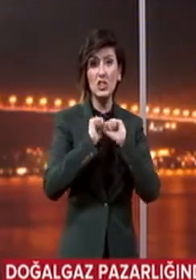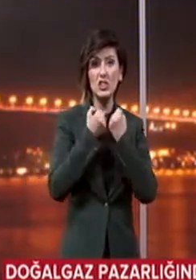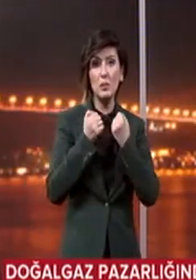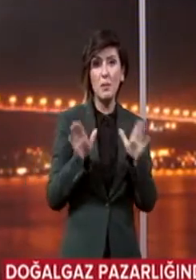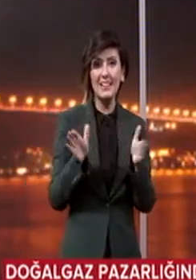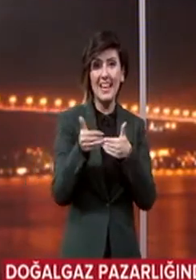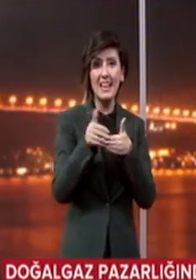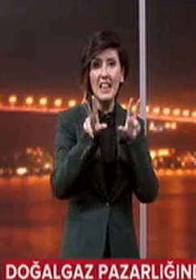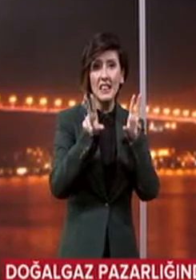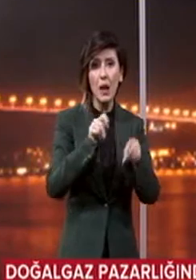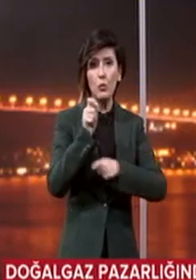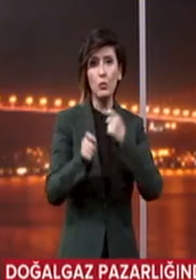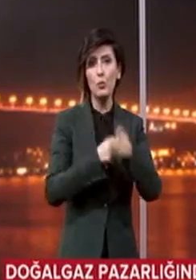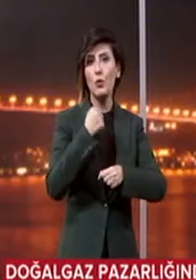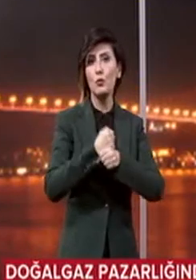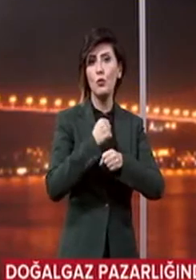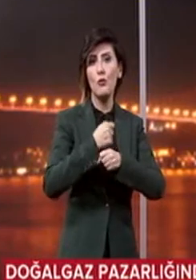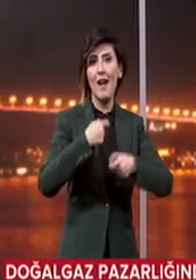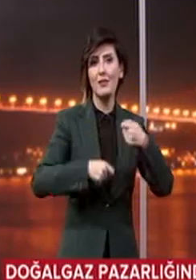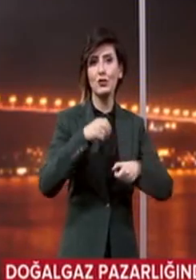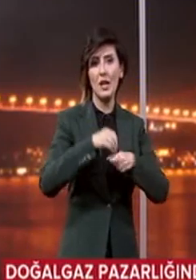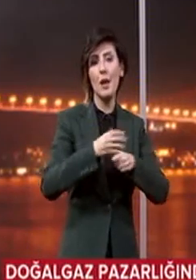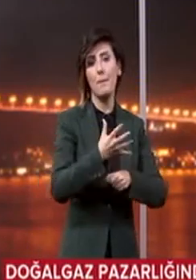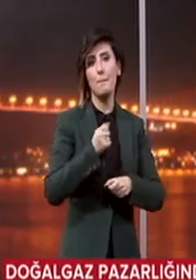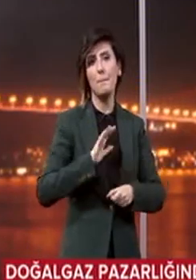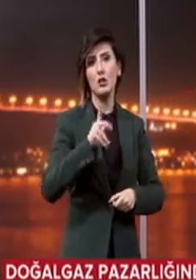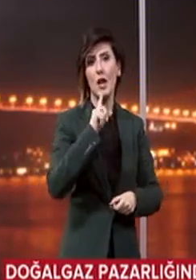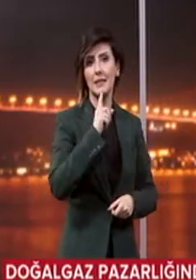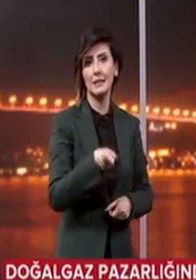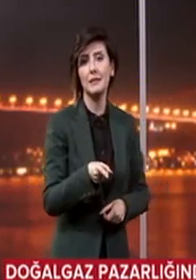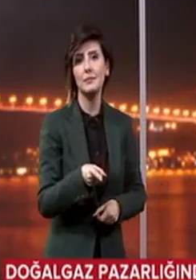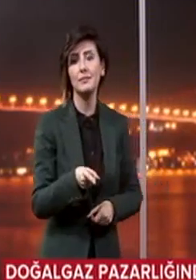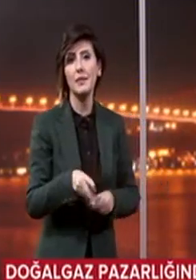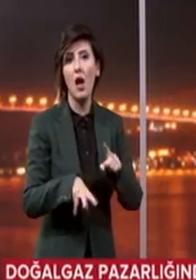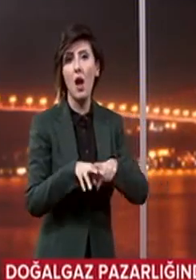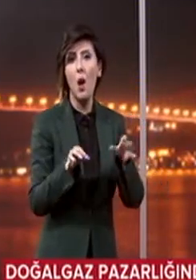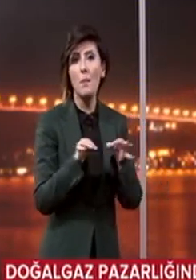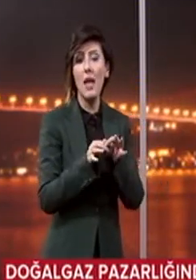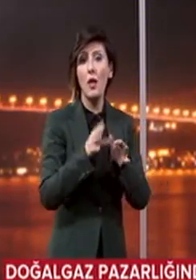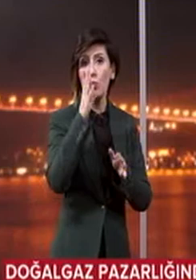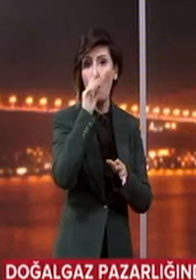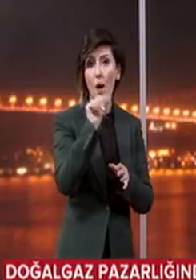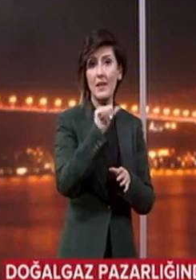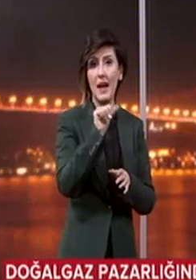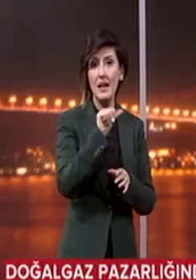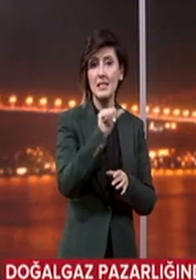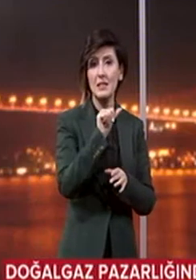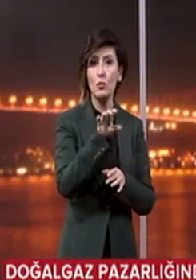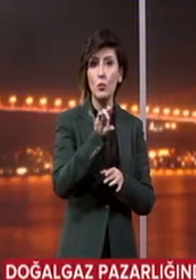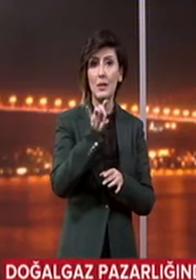tam uygulanmasını güvence altına almayı başardık dedi. Avrupa Birliği'nin doğalgaz tüketiminin %30'unu